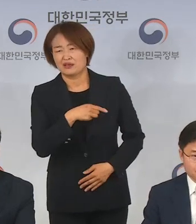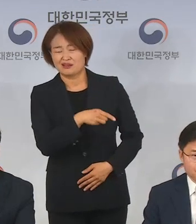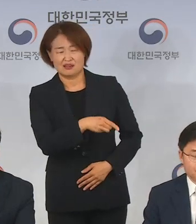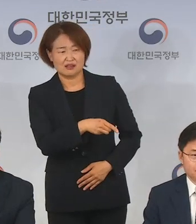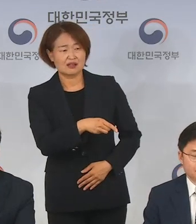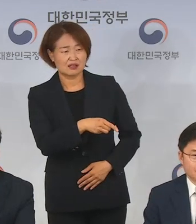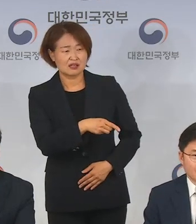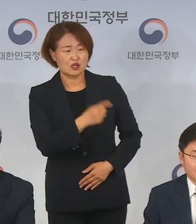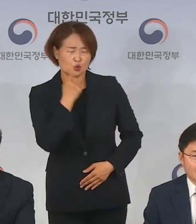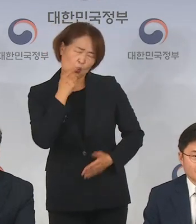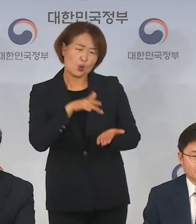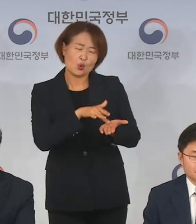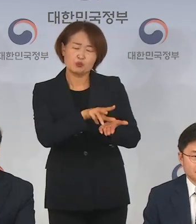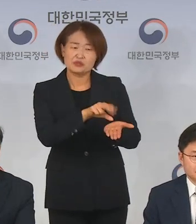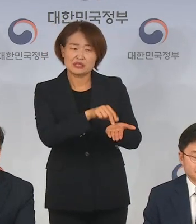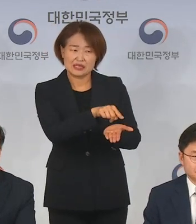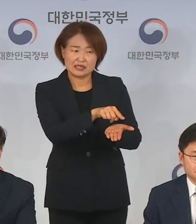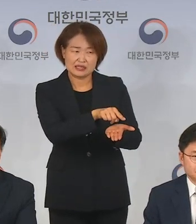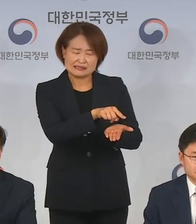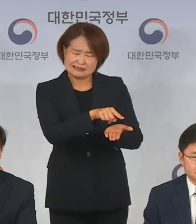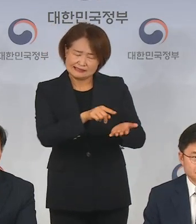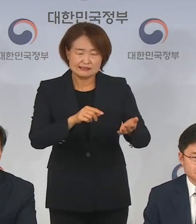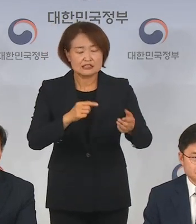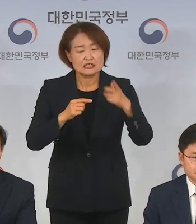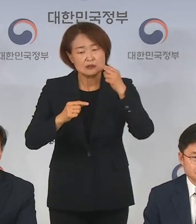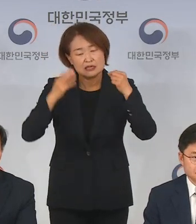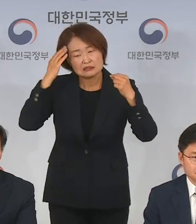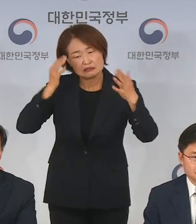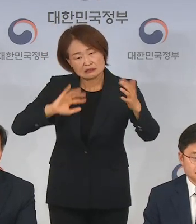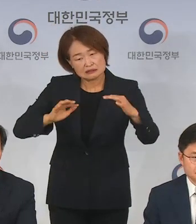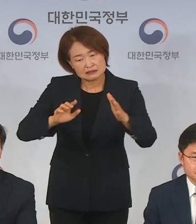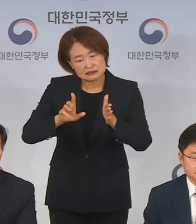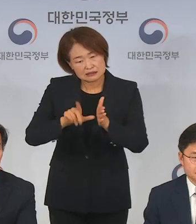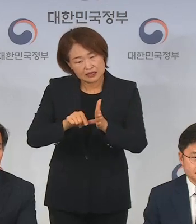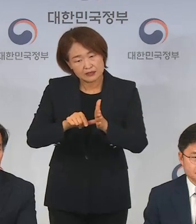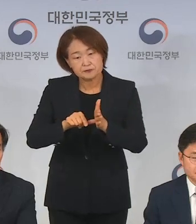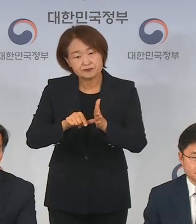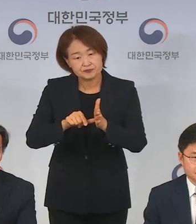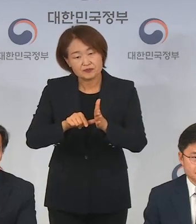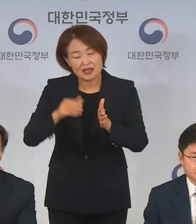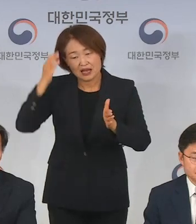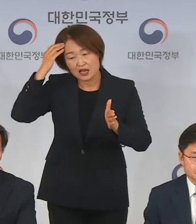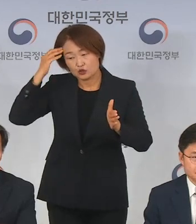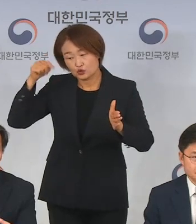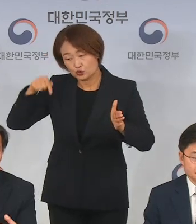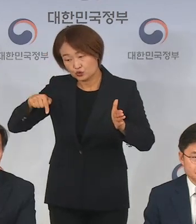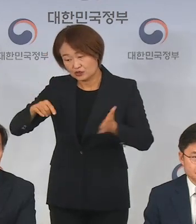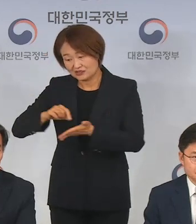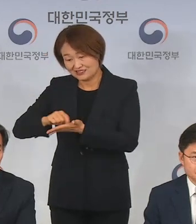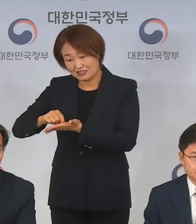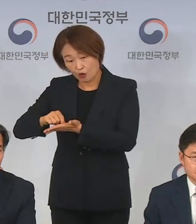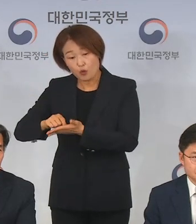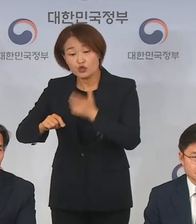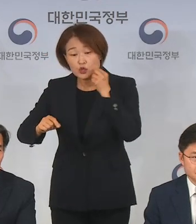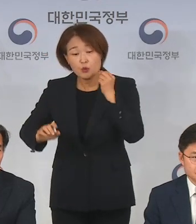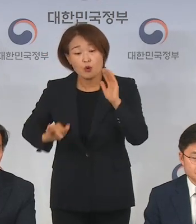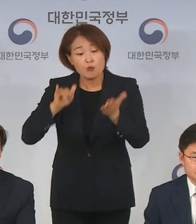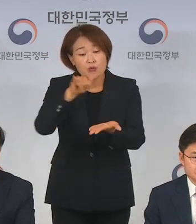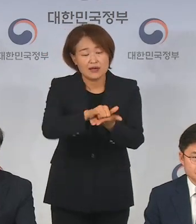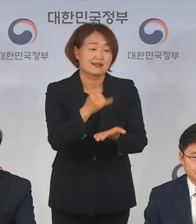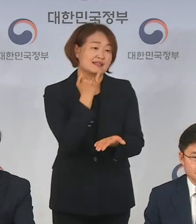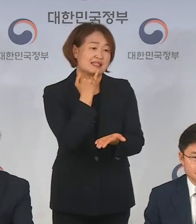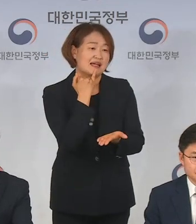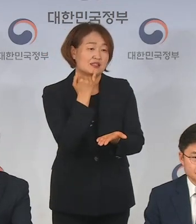측면 등을 통해서 협의 결과 이건 국내 언론이 뭐 일본을 가시는 것은 문제가